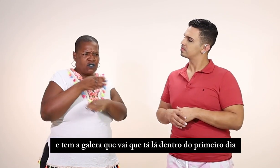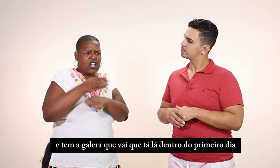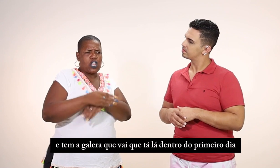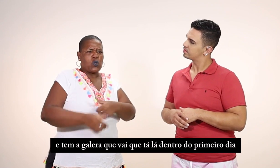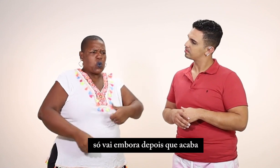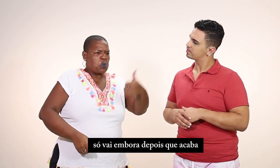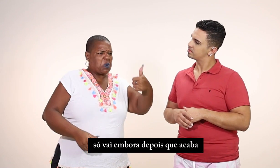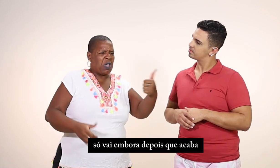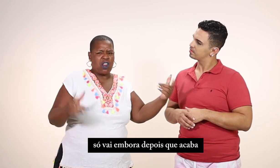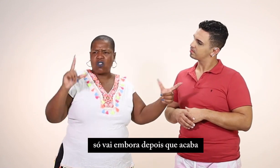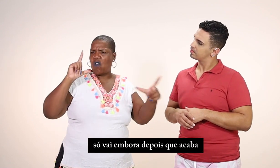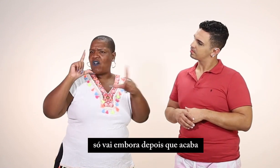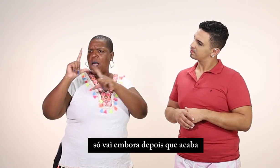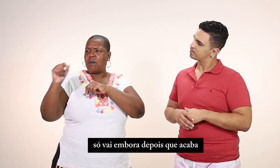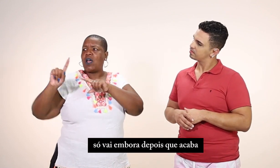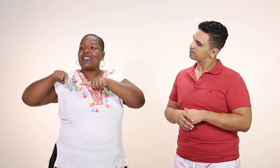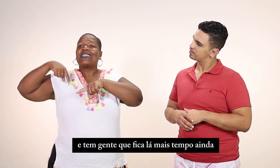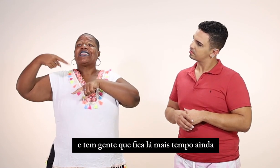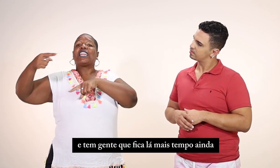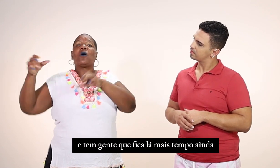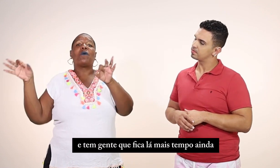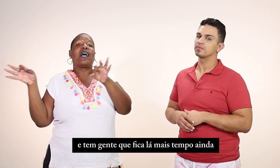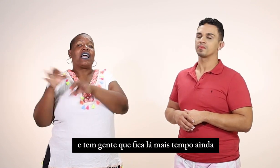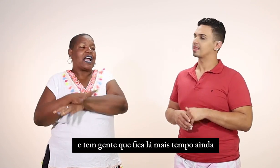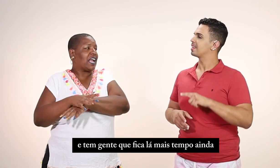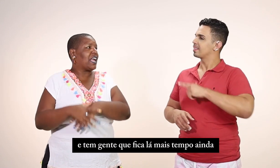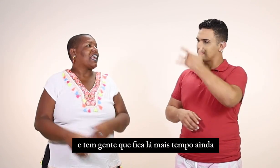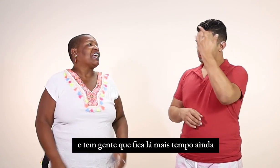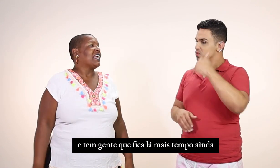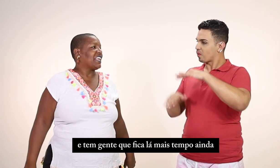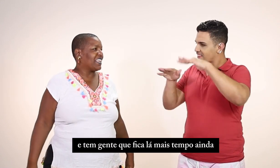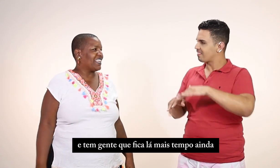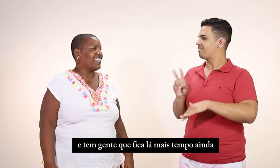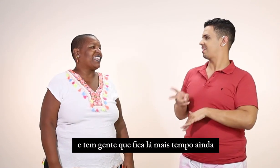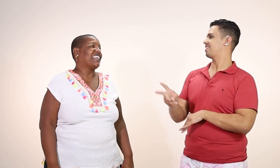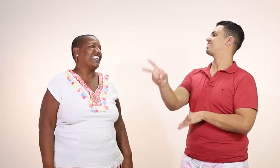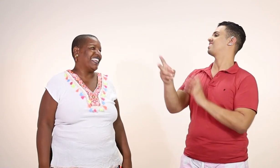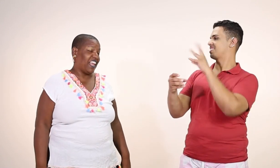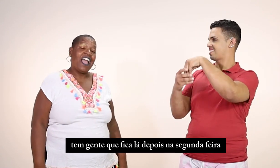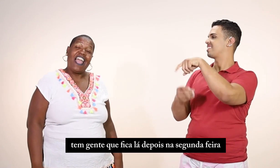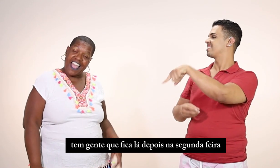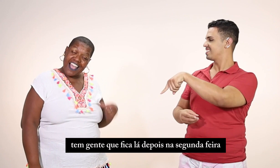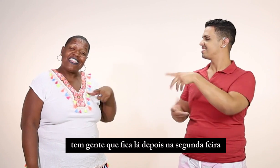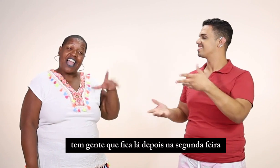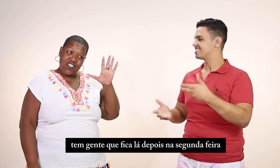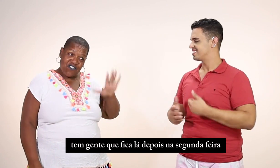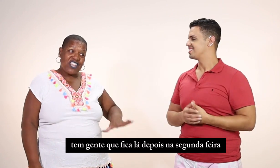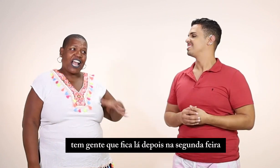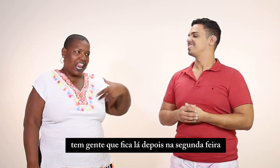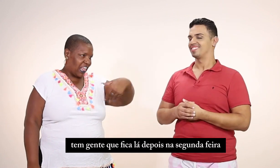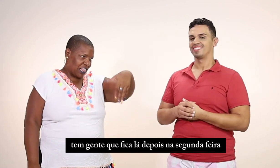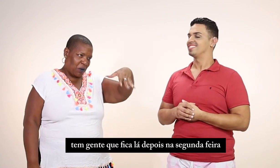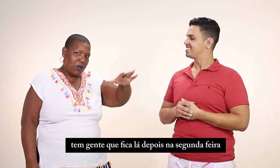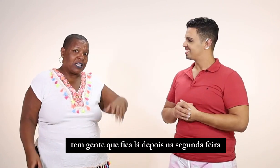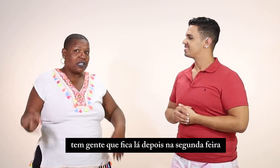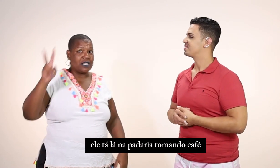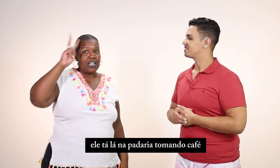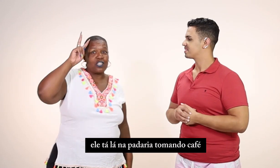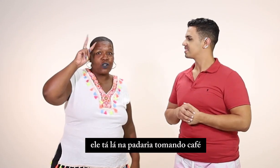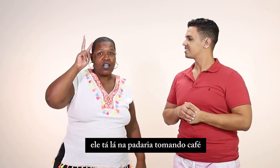primeiro dia, só vai embora depois que acaba. E tem gente que E fica eu sou lá um mais deles. tempo ainda. Tem gente que fica lá depois. Na segunda-feira ele tá lá na